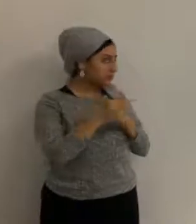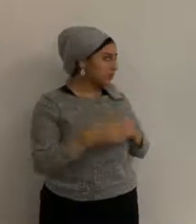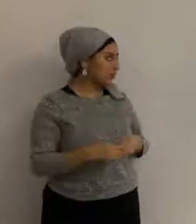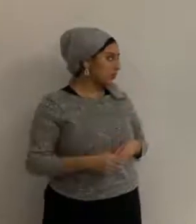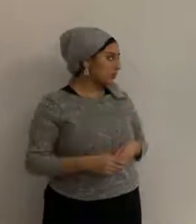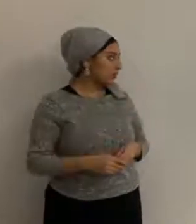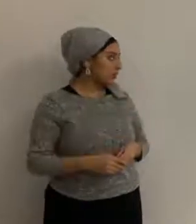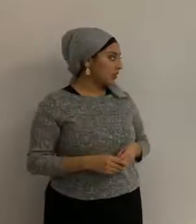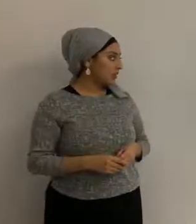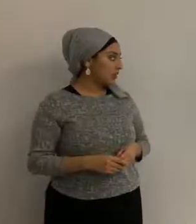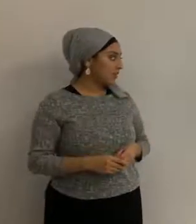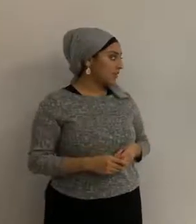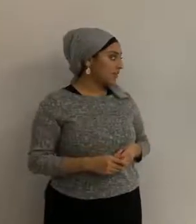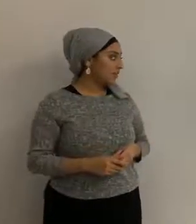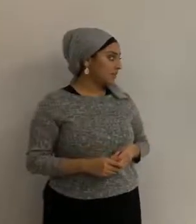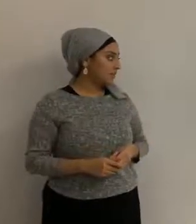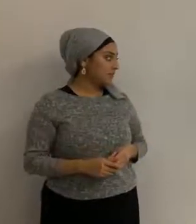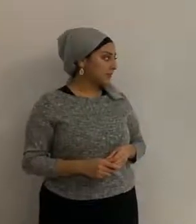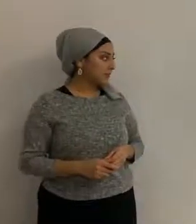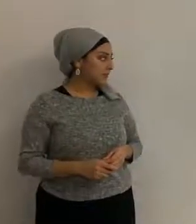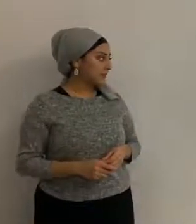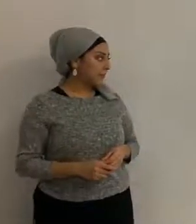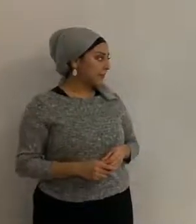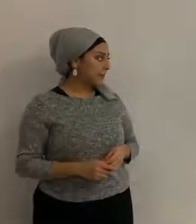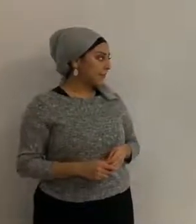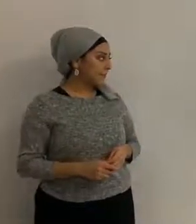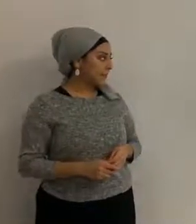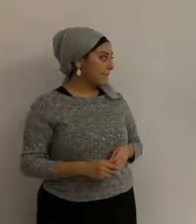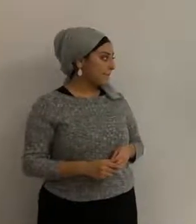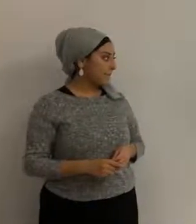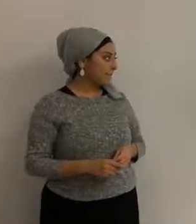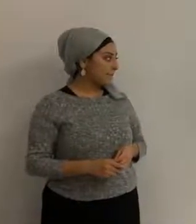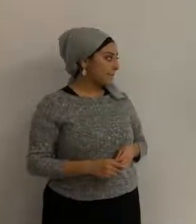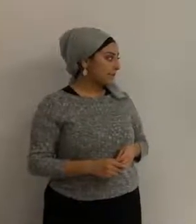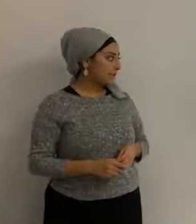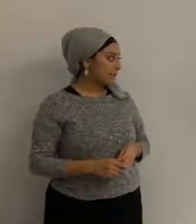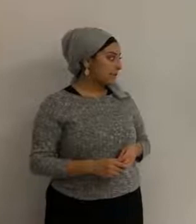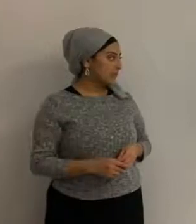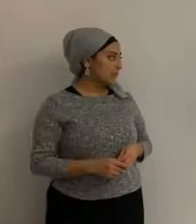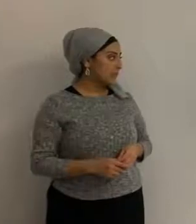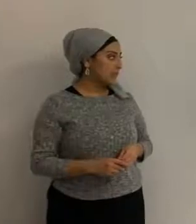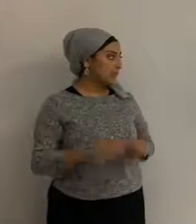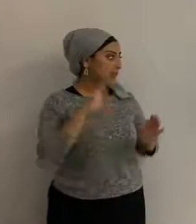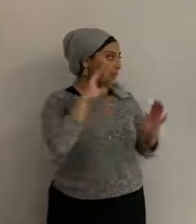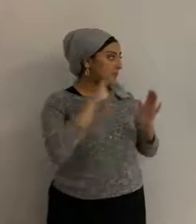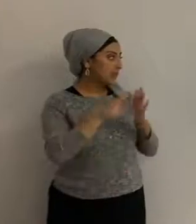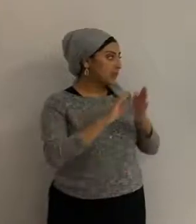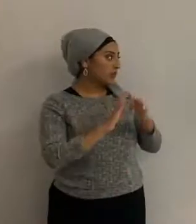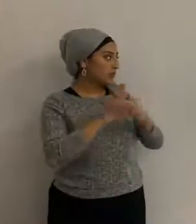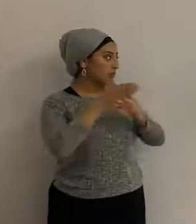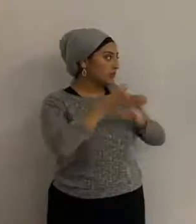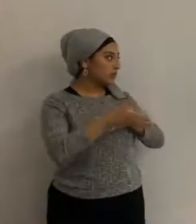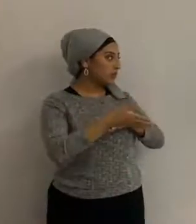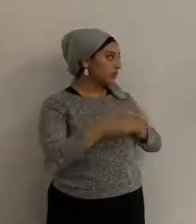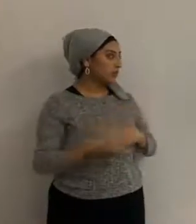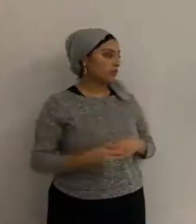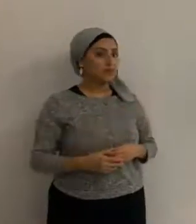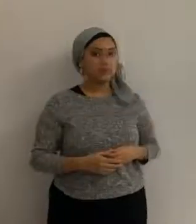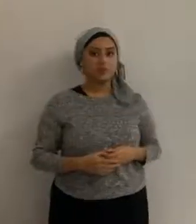aquí estamos traslapando o encimando la imagen primera que les presenté, y ya el